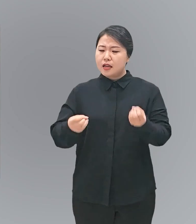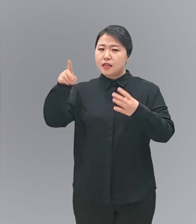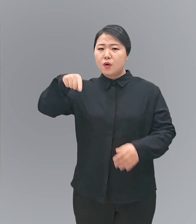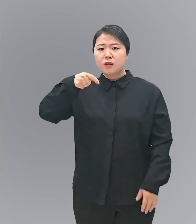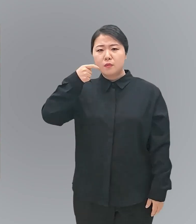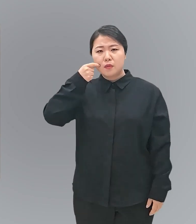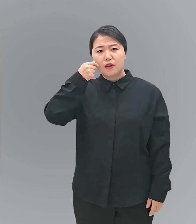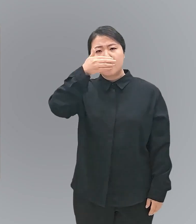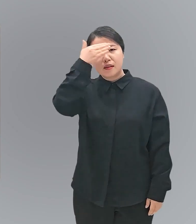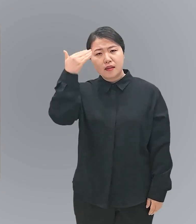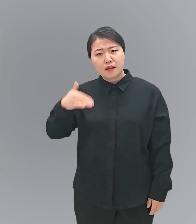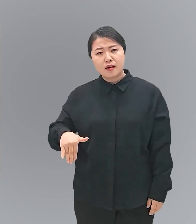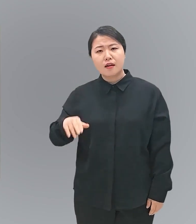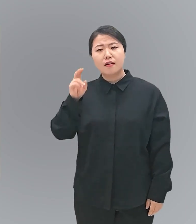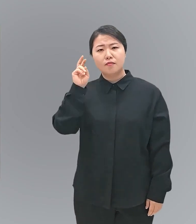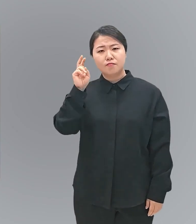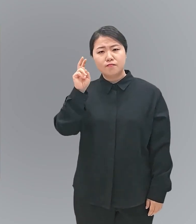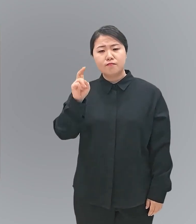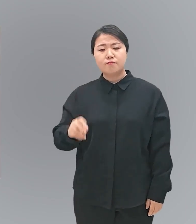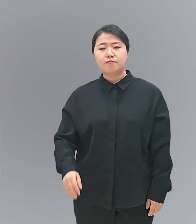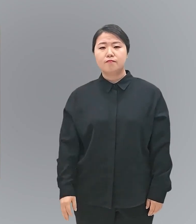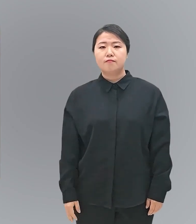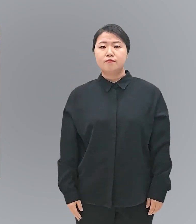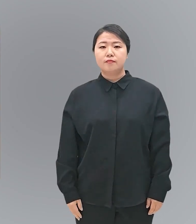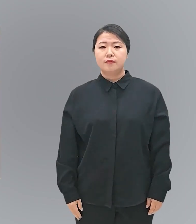게 다행일지도 모른다.